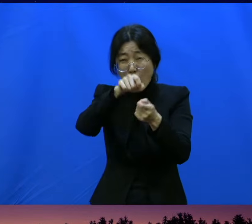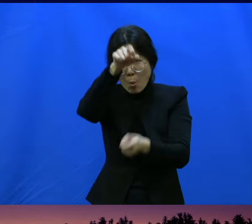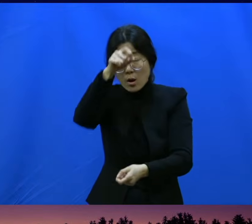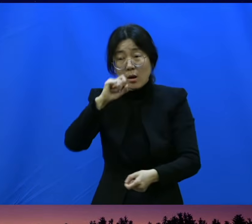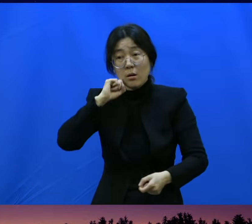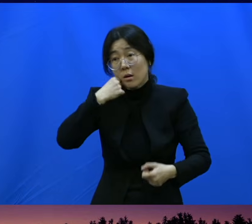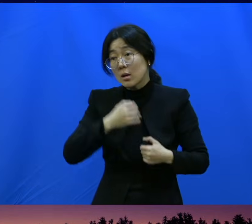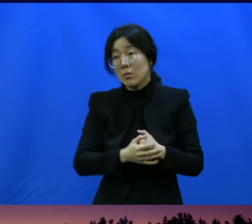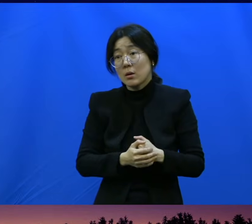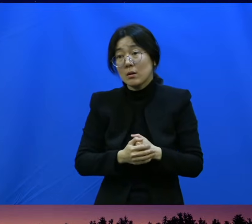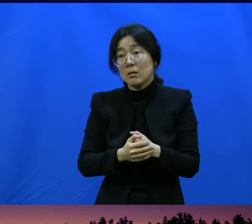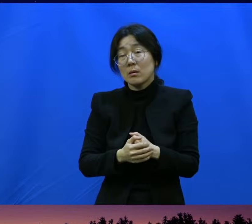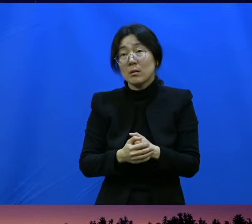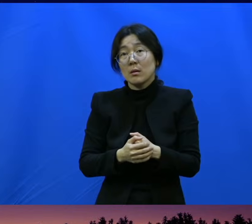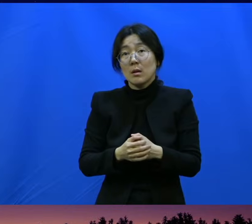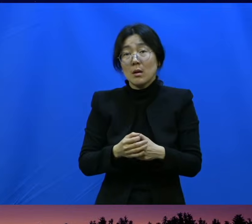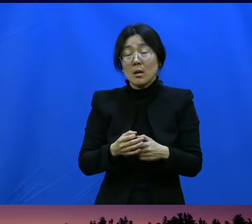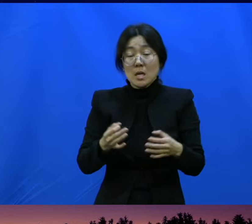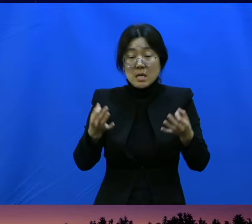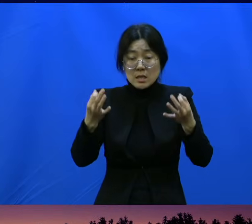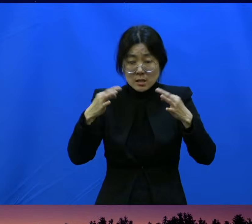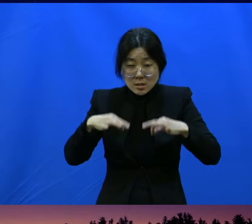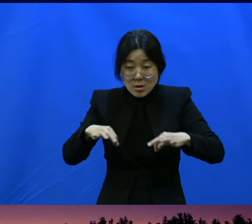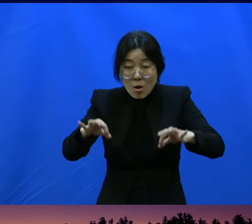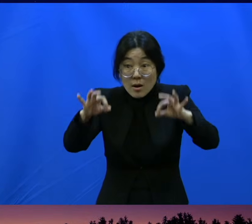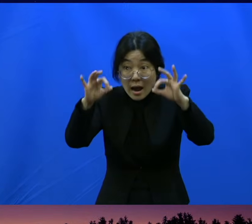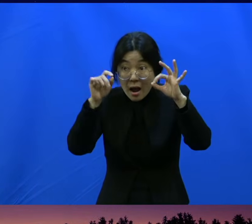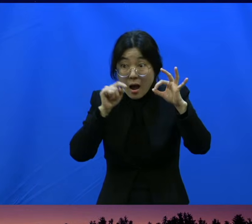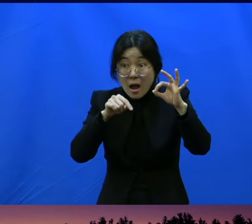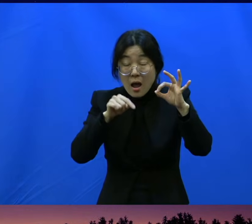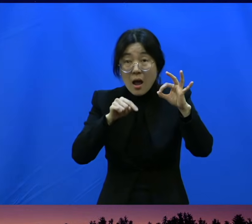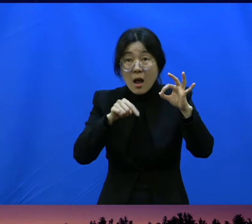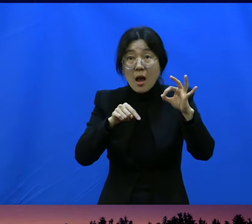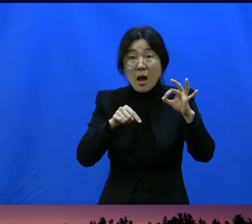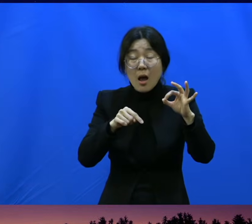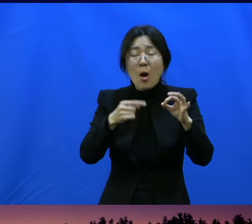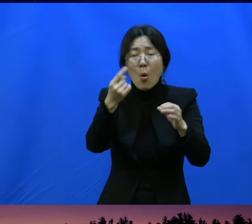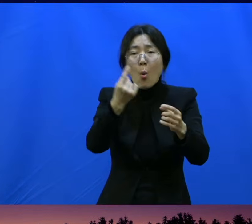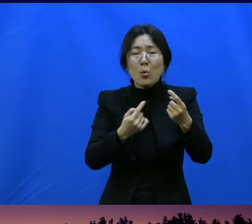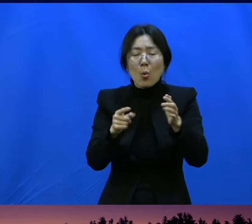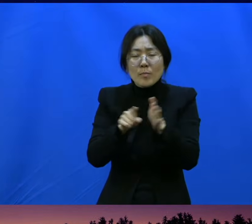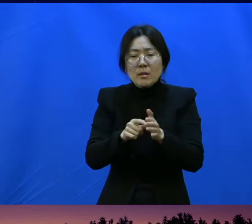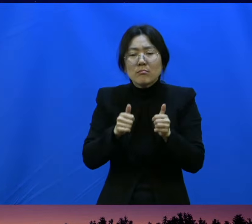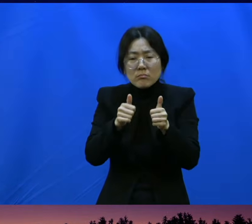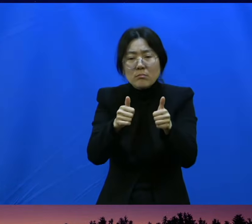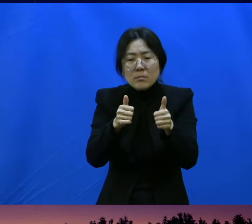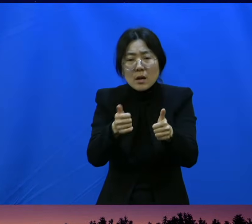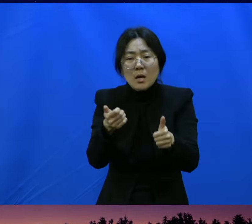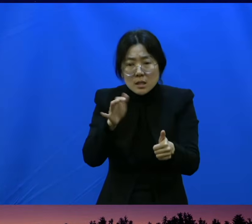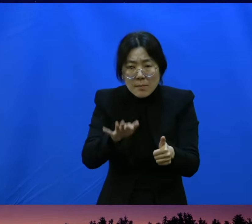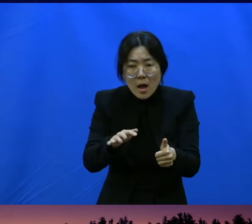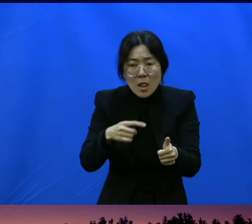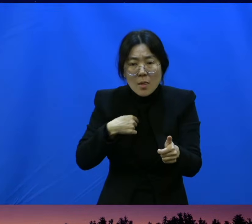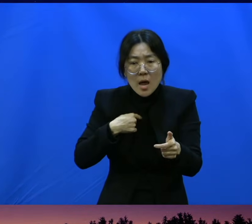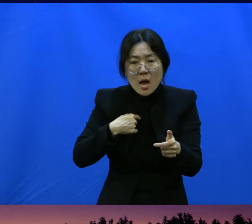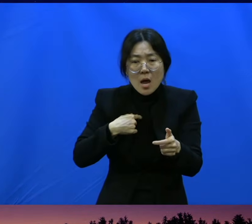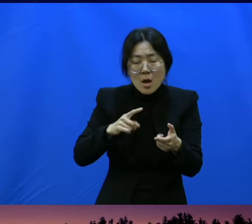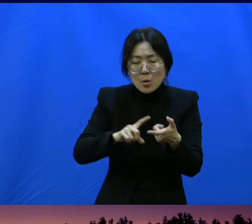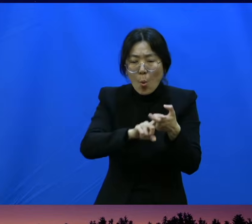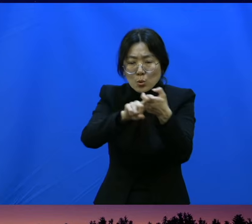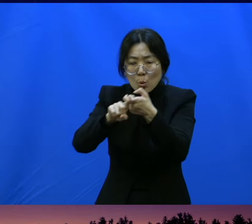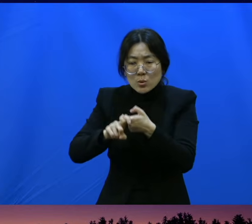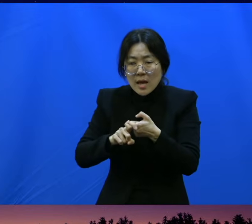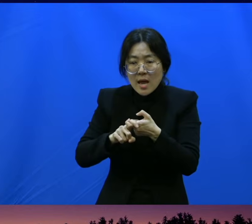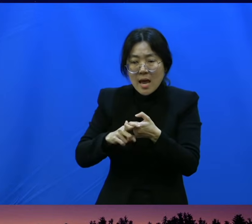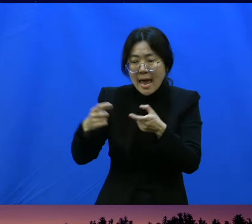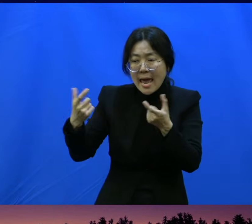철야에도 나오실 수는 있지만 공동체 안에 있는 분이 철야 나오시는 것과 공동체 바깥에 철야 나오는 분은 달라요. 공동체가